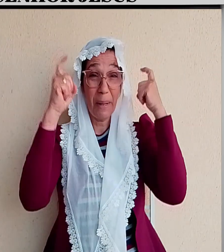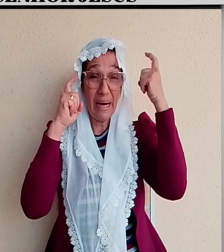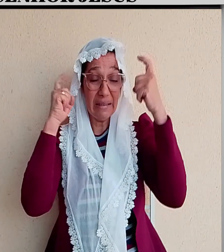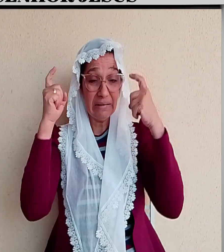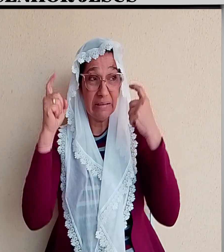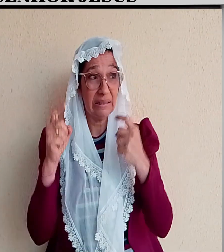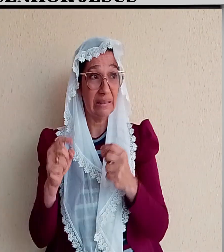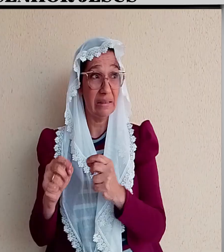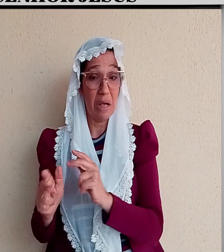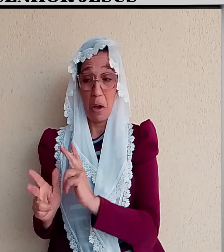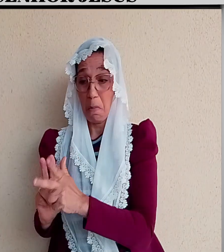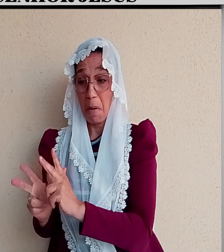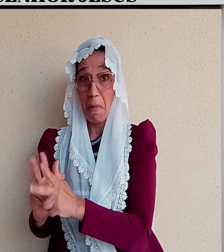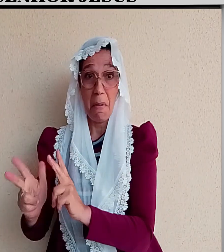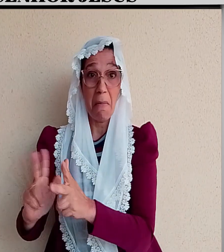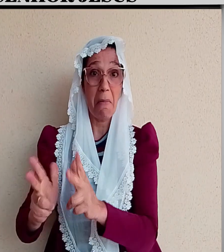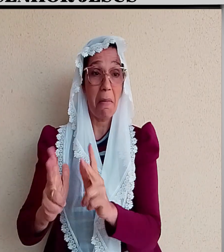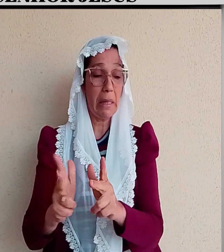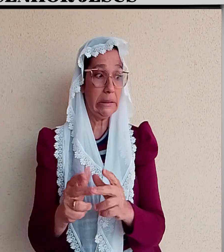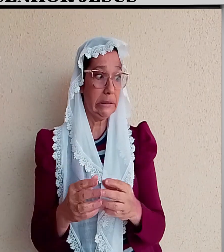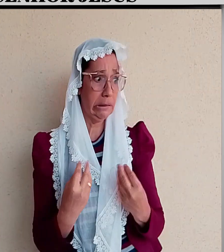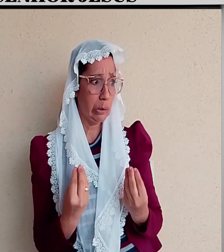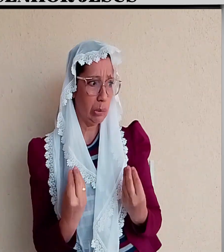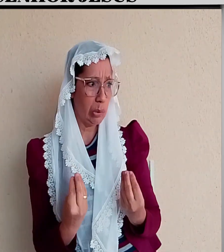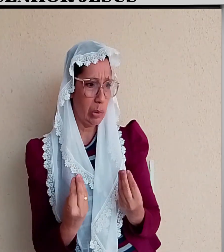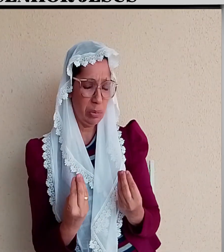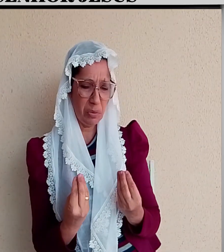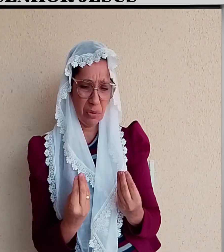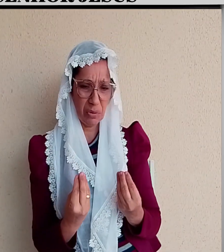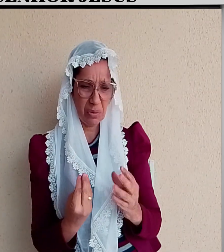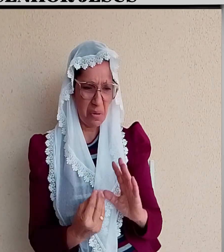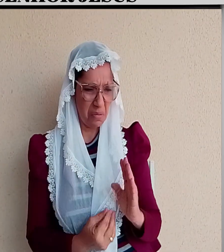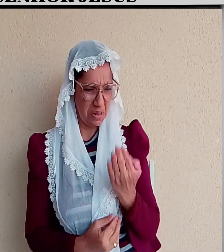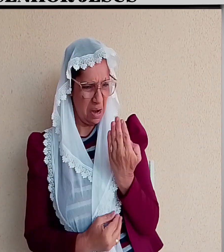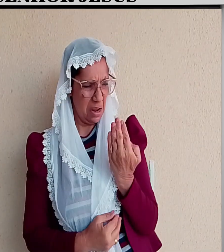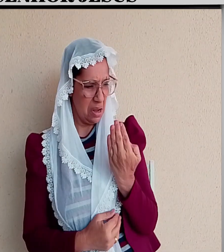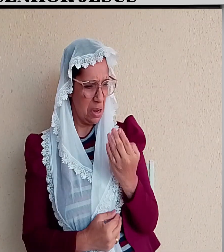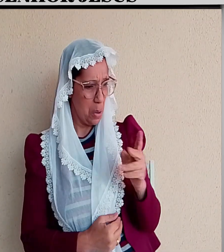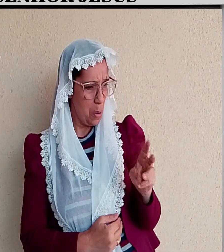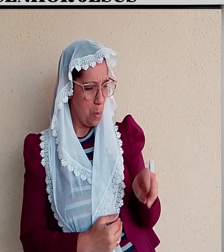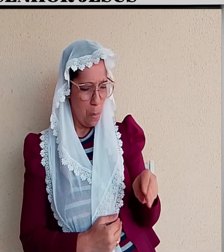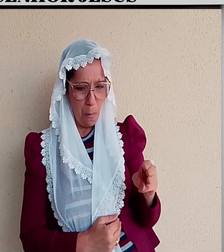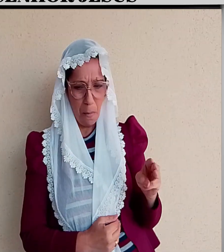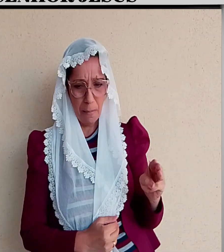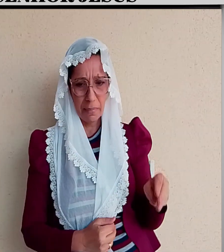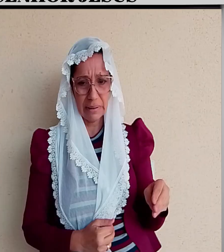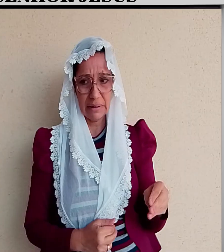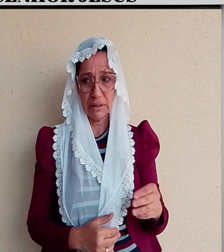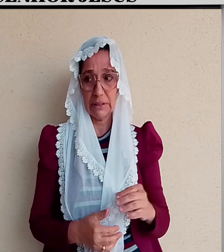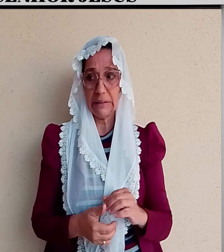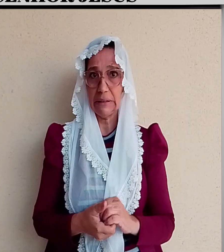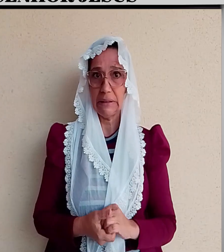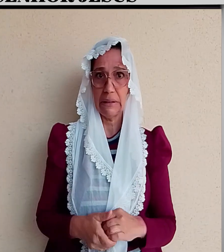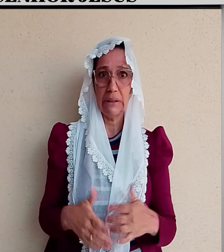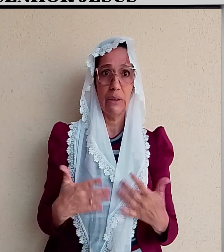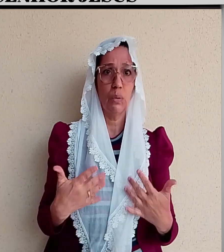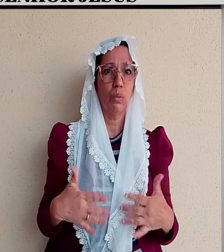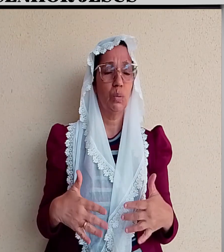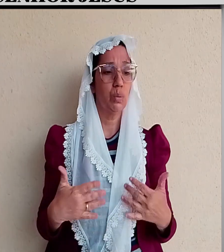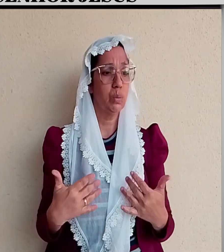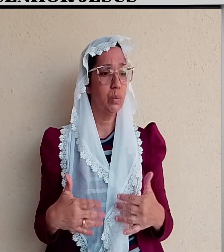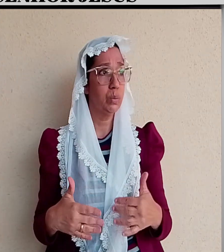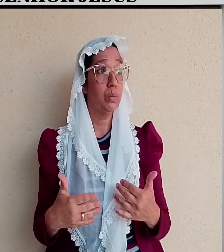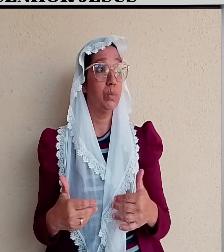Irmãos, eles arrazoaram no coração. E esse é o mesmo sentimento que nós sentimos quando nós ouvimos o Senhor falar que alguém irá trair